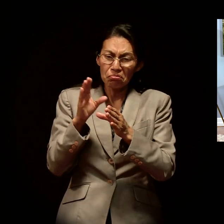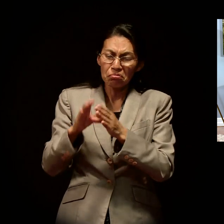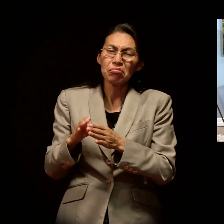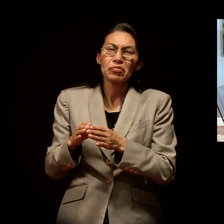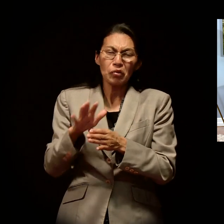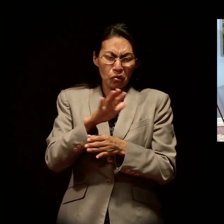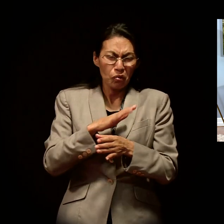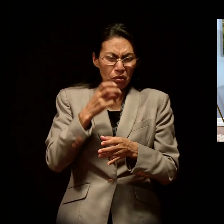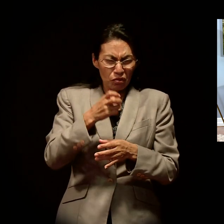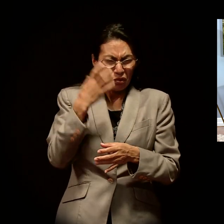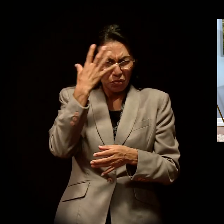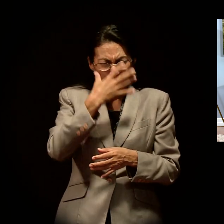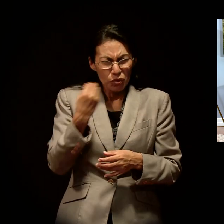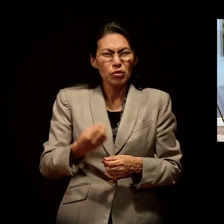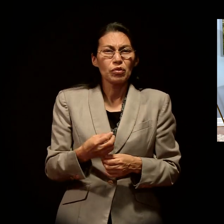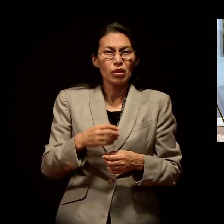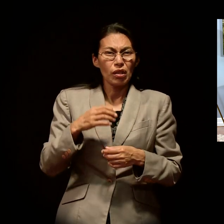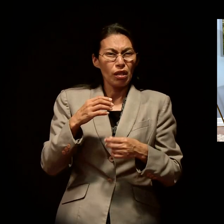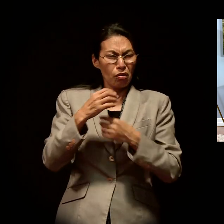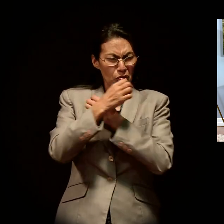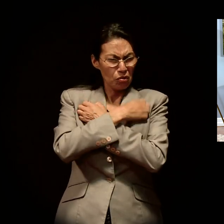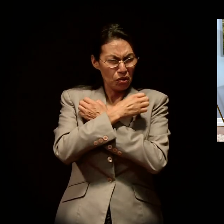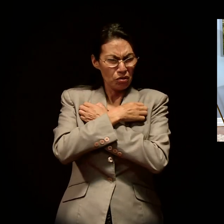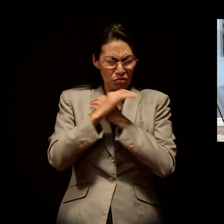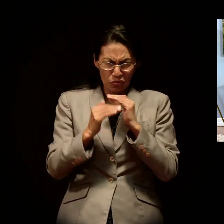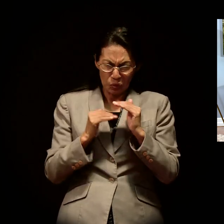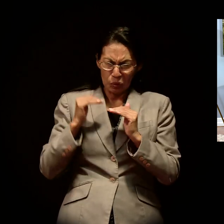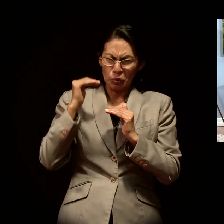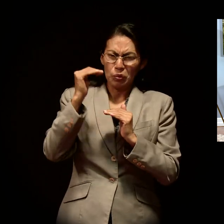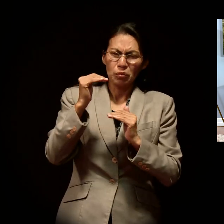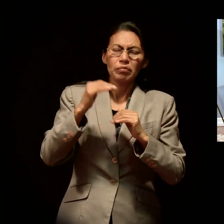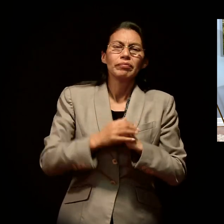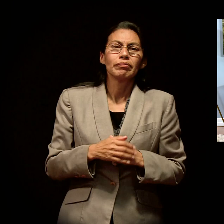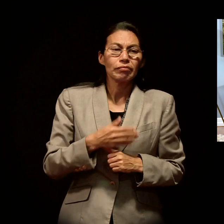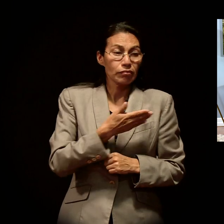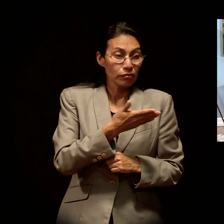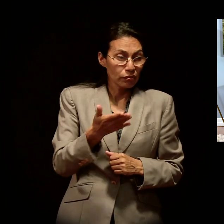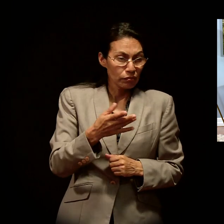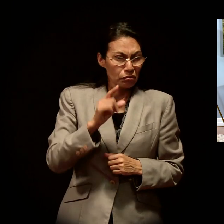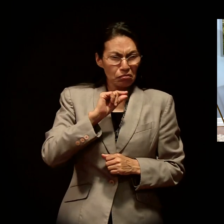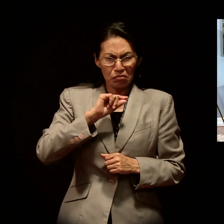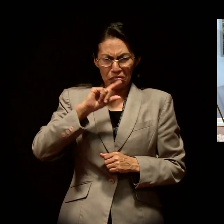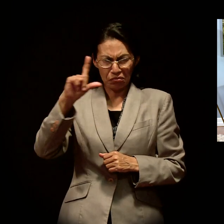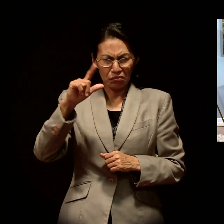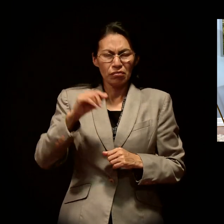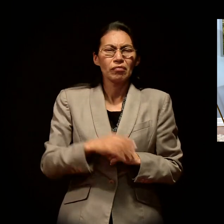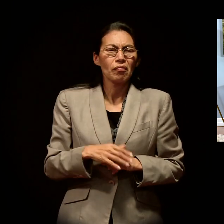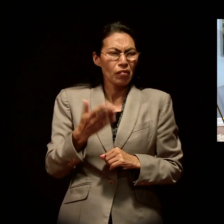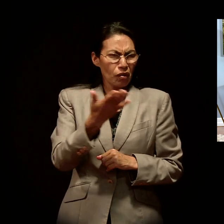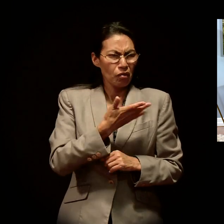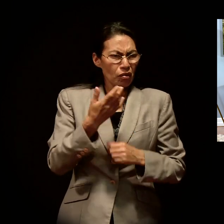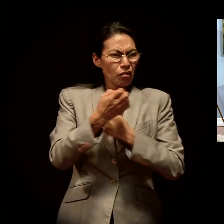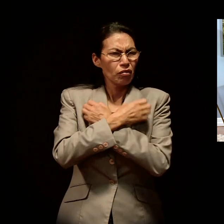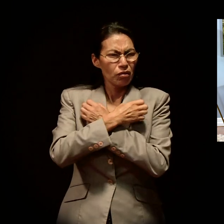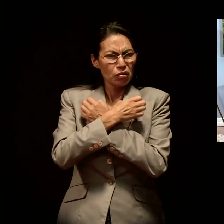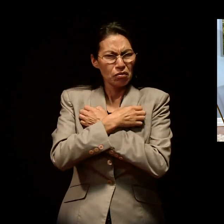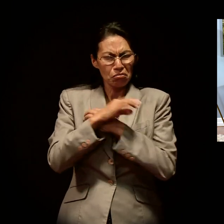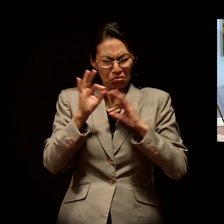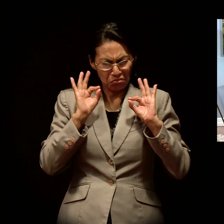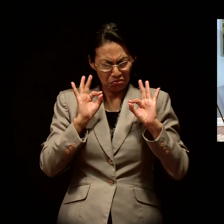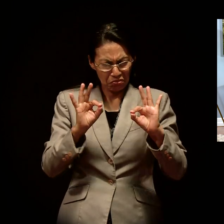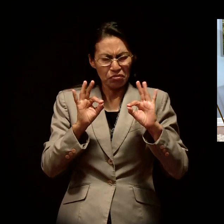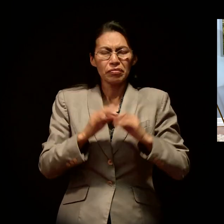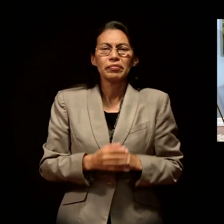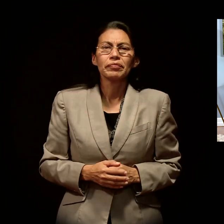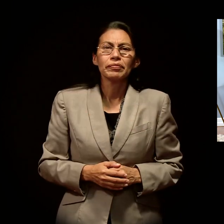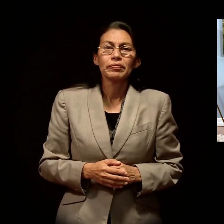alta Educación para nuestros niños es más están adelantados a la a la educación